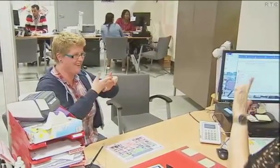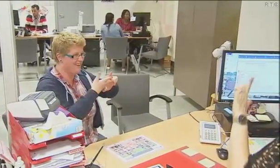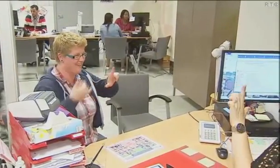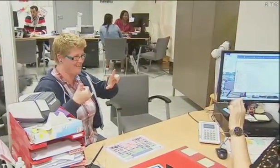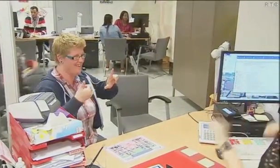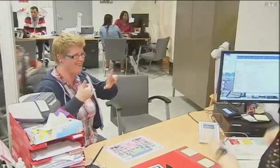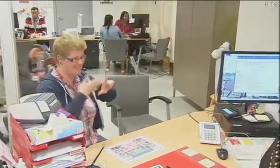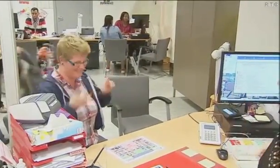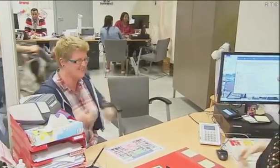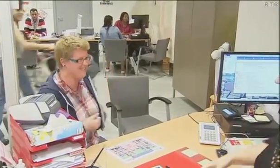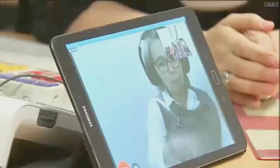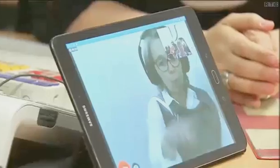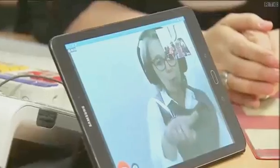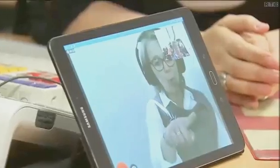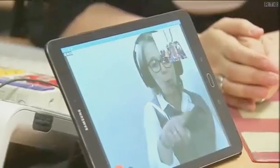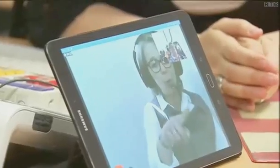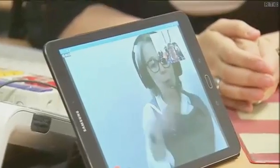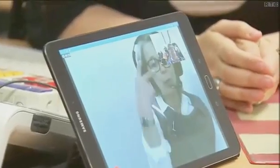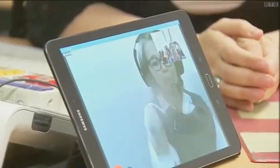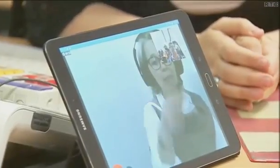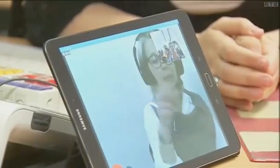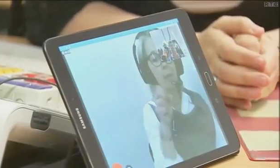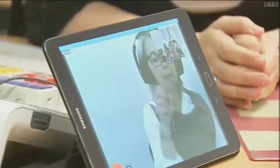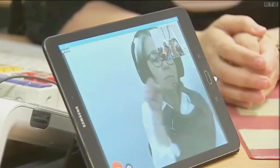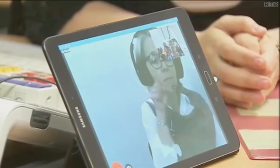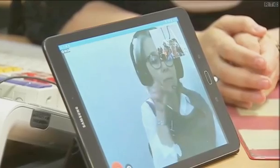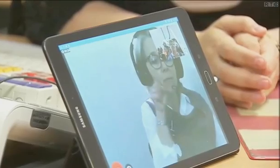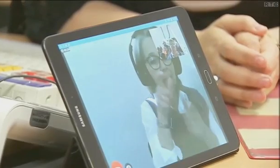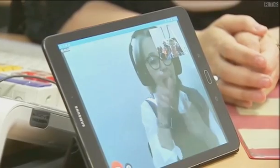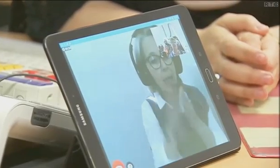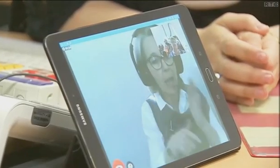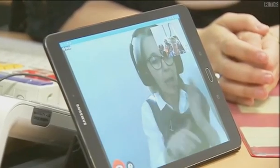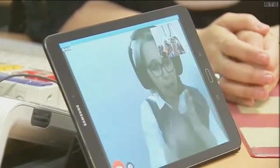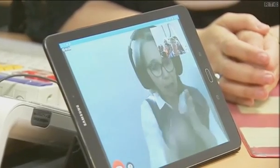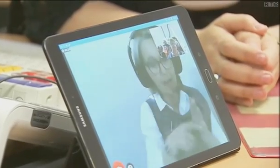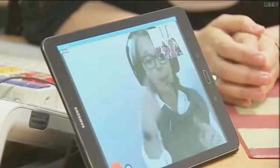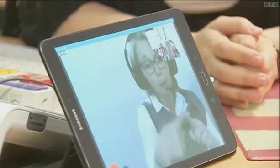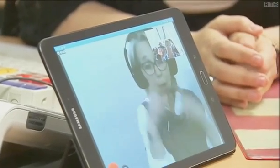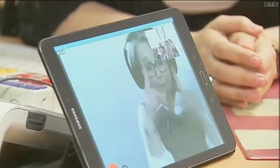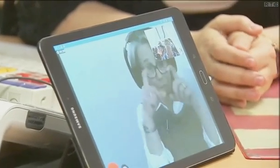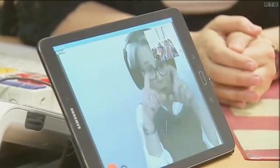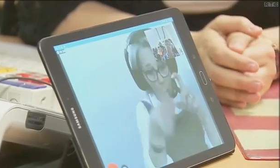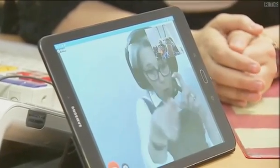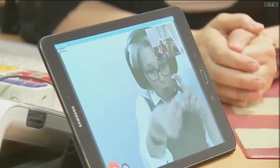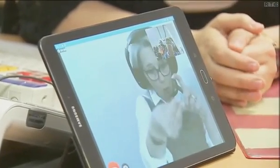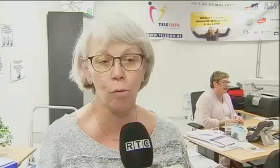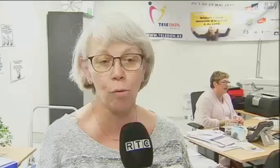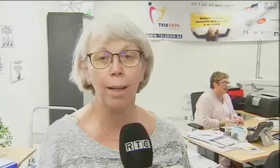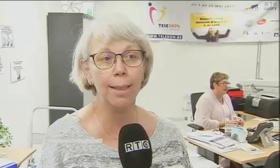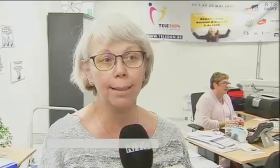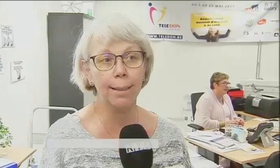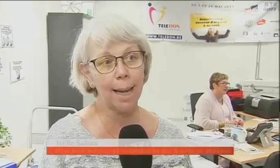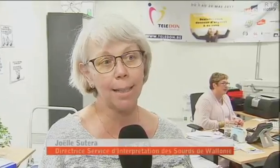pratiquent. La traduction se fait via une tablette qui devient le relais entre l'agent communal et le citoyen malentendant. C'est